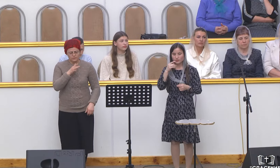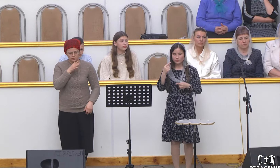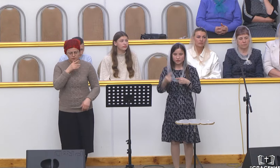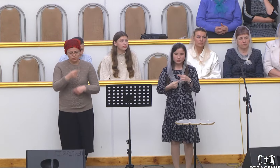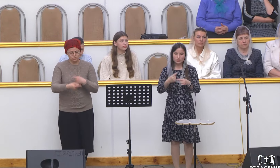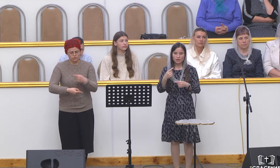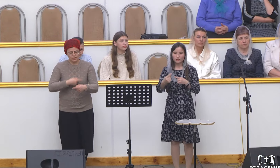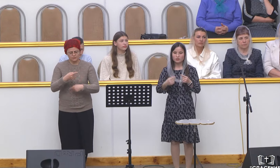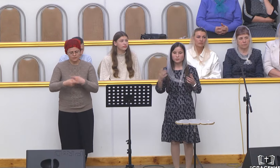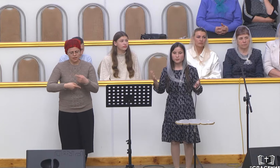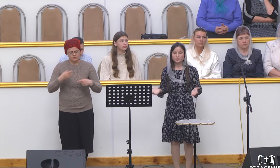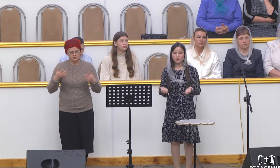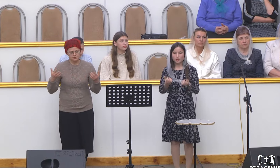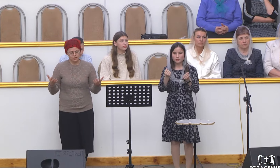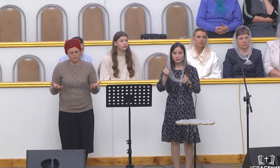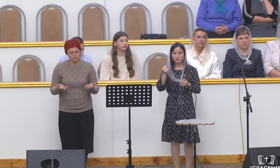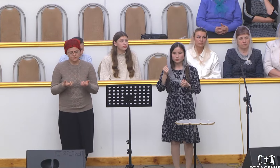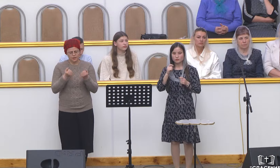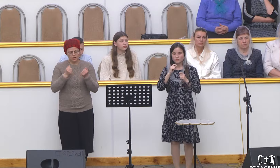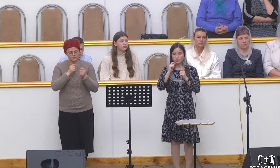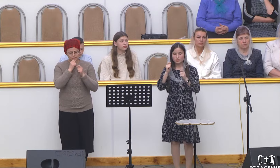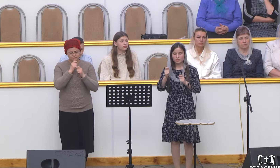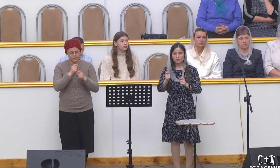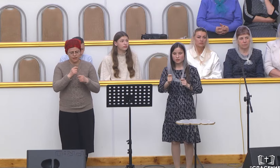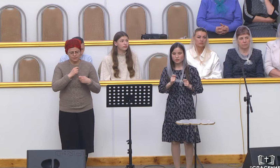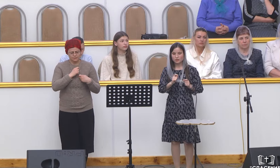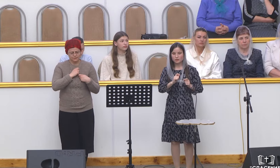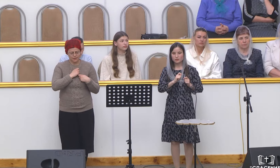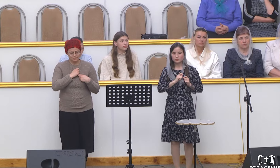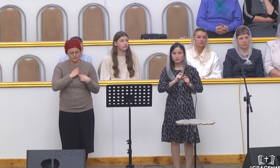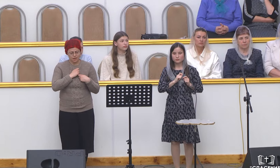вечное спасение подари.